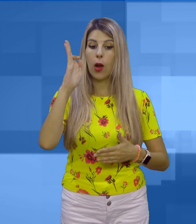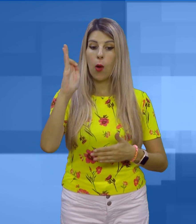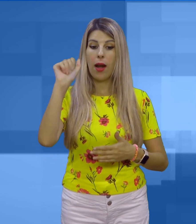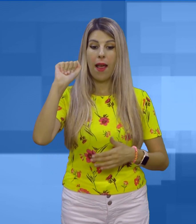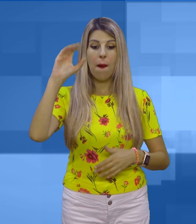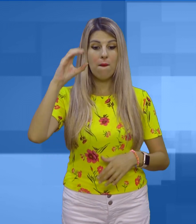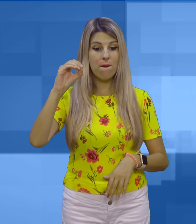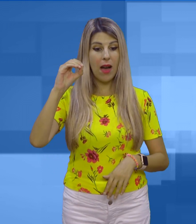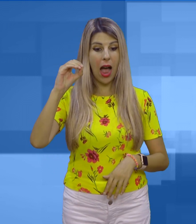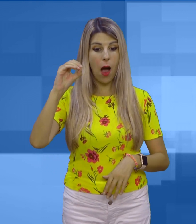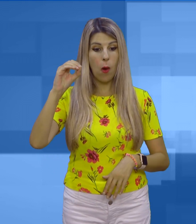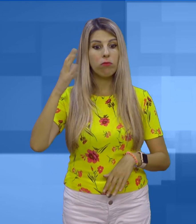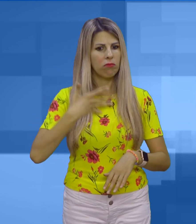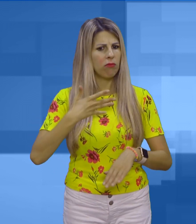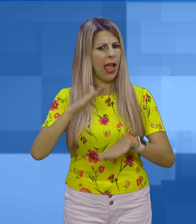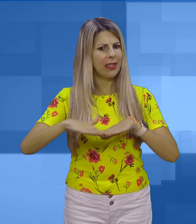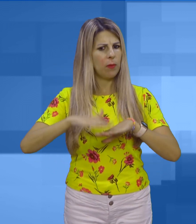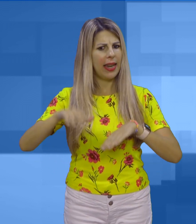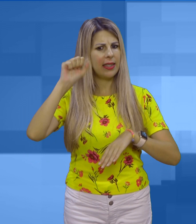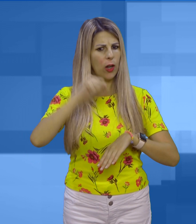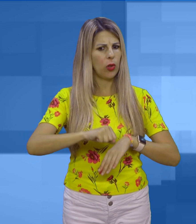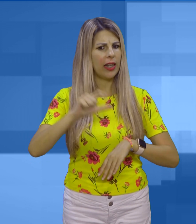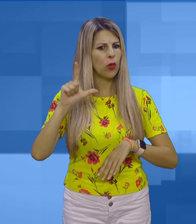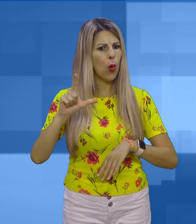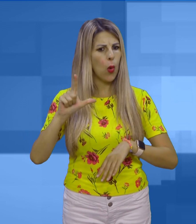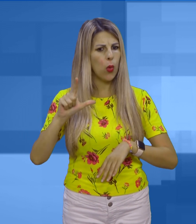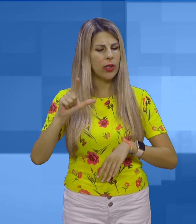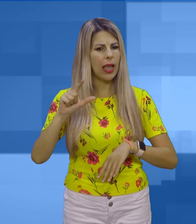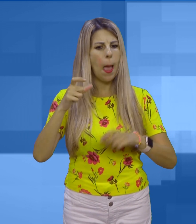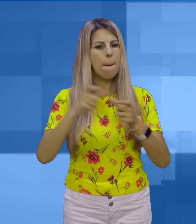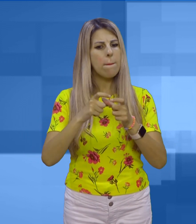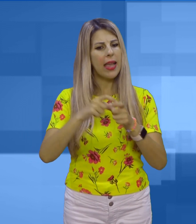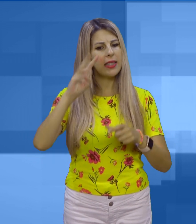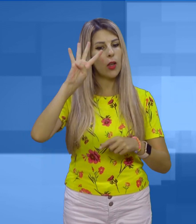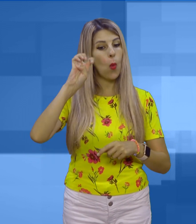paesi e già dal 1947, ha evidenziato Satta.